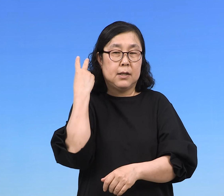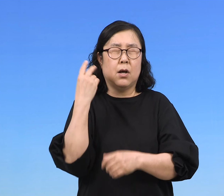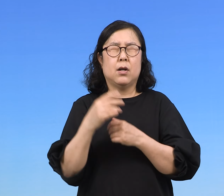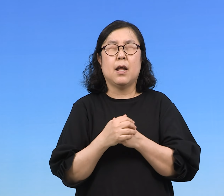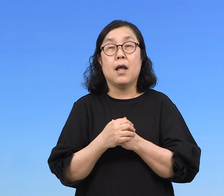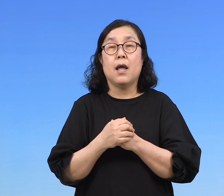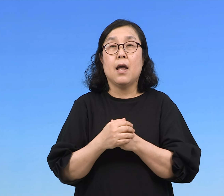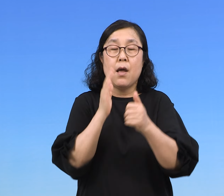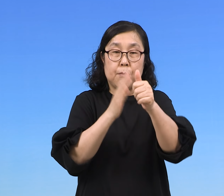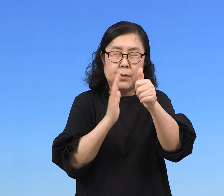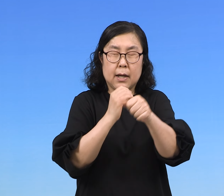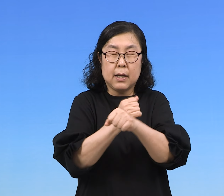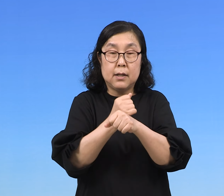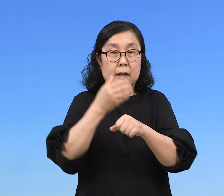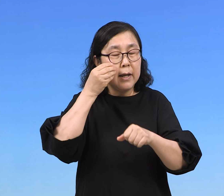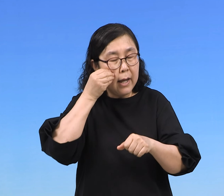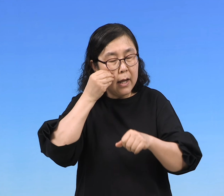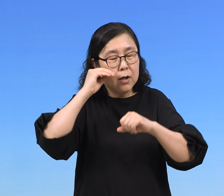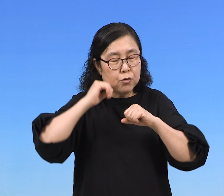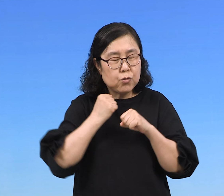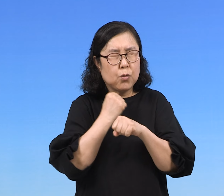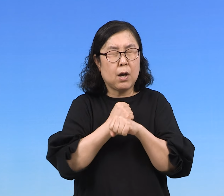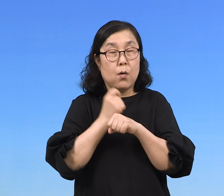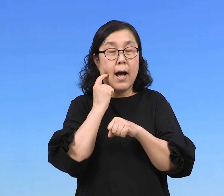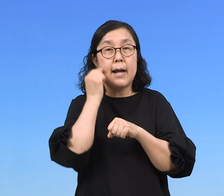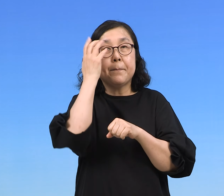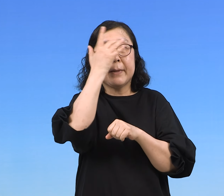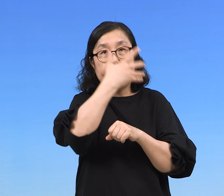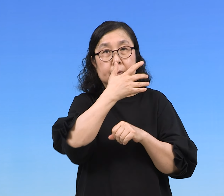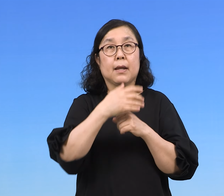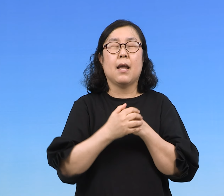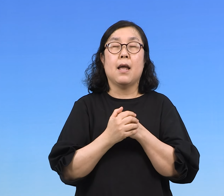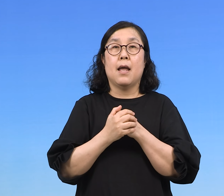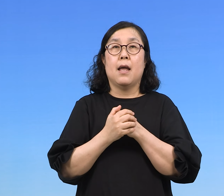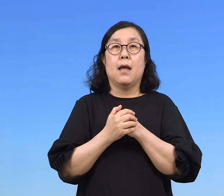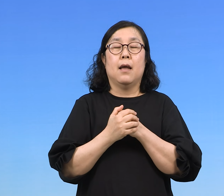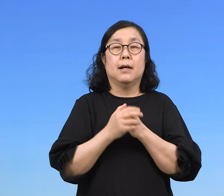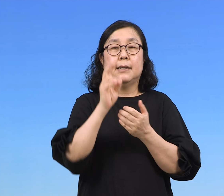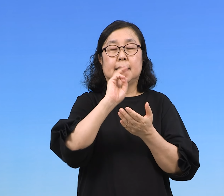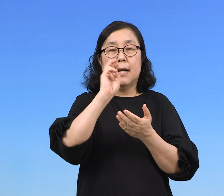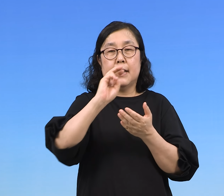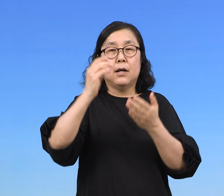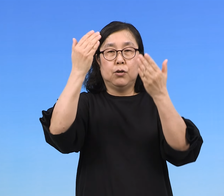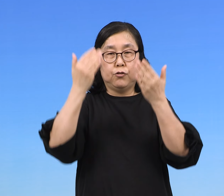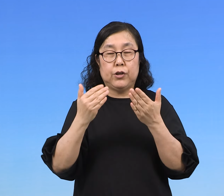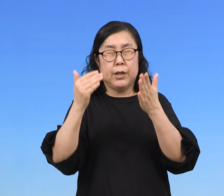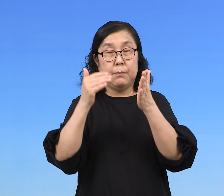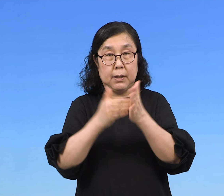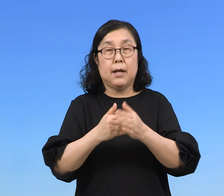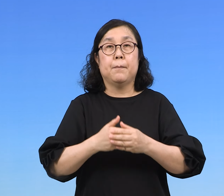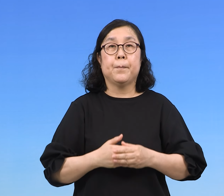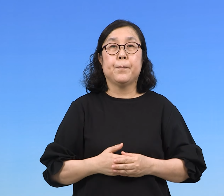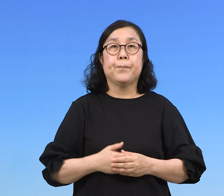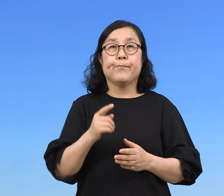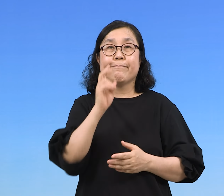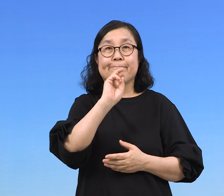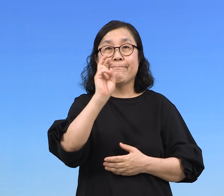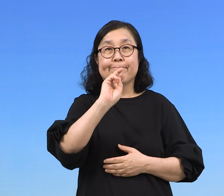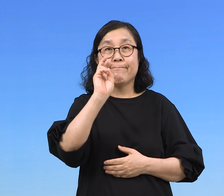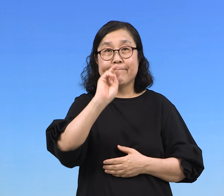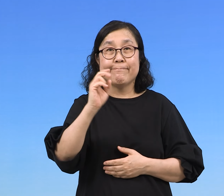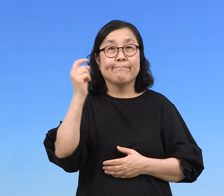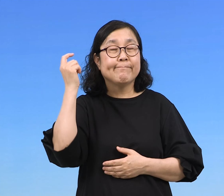했는데요, 너무 감사하게도 순종하면서 너무나 아름답게 하모니를 이루는 찬양을 주셨거든요.